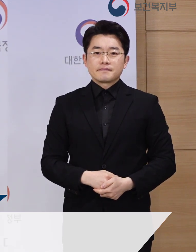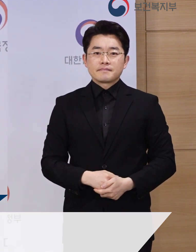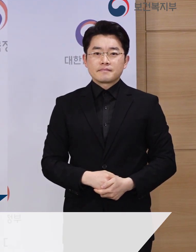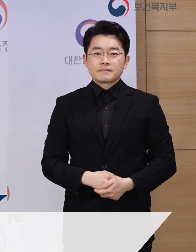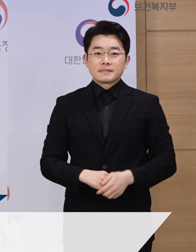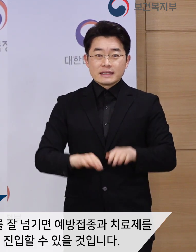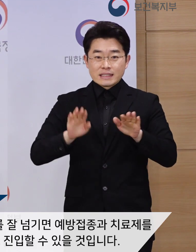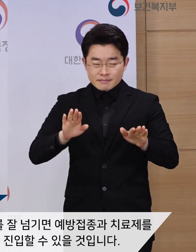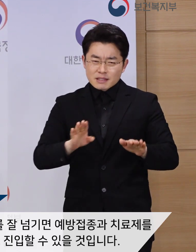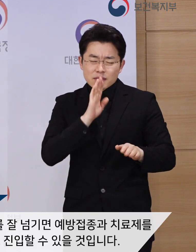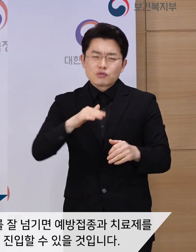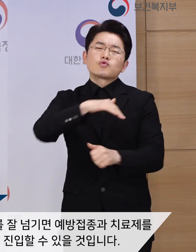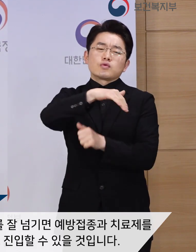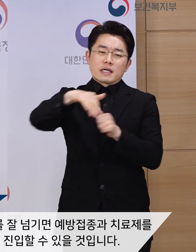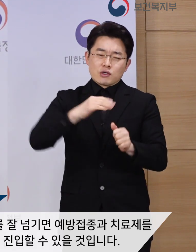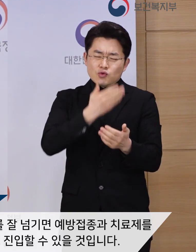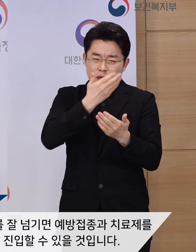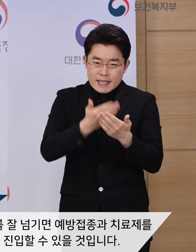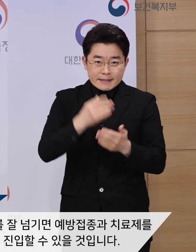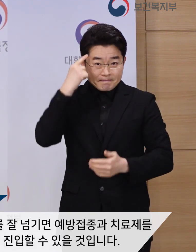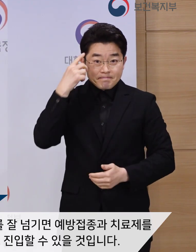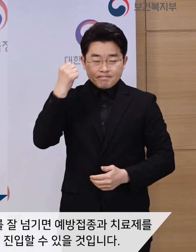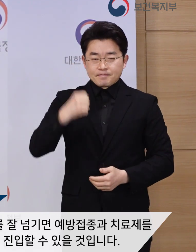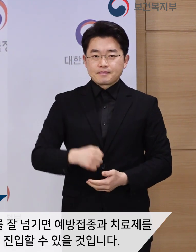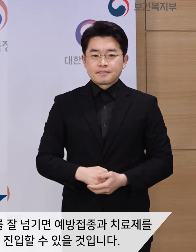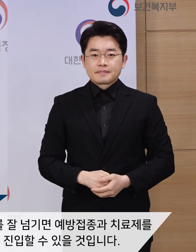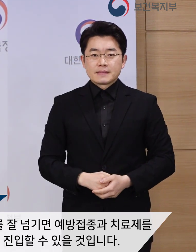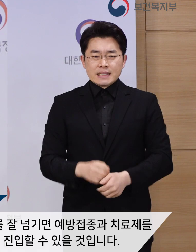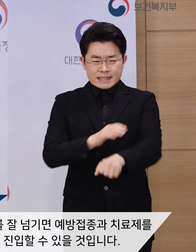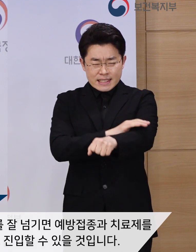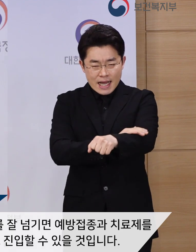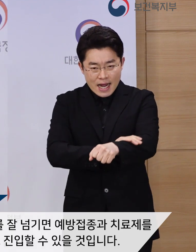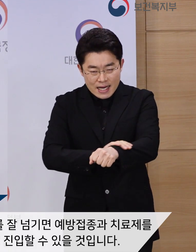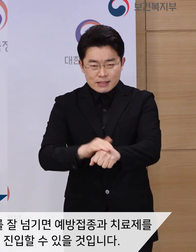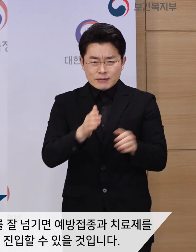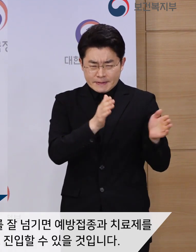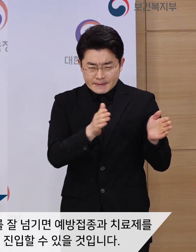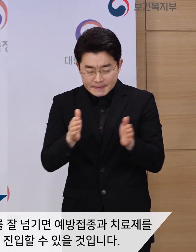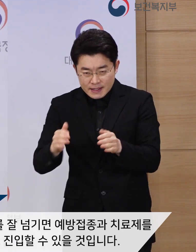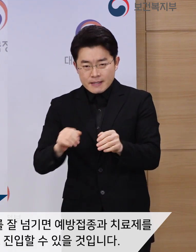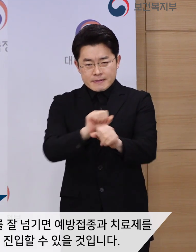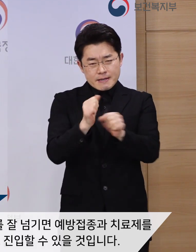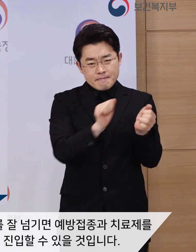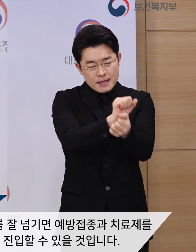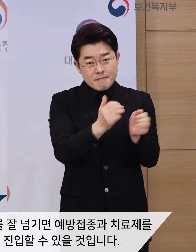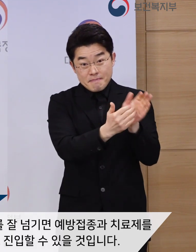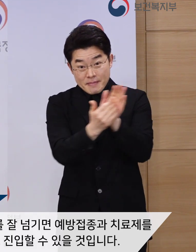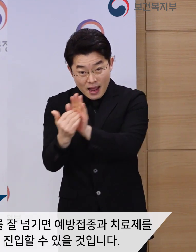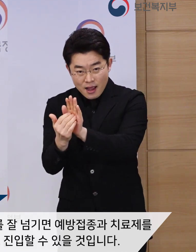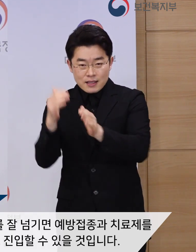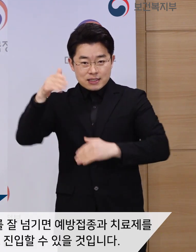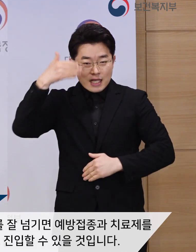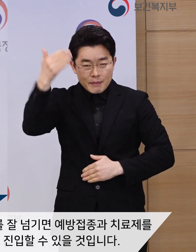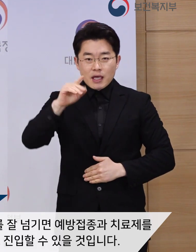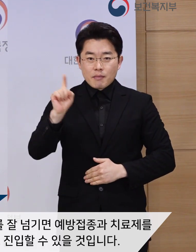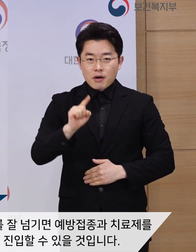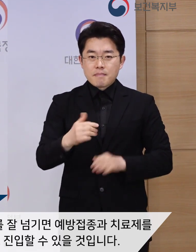것입니다. 이번이 마지막 고비라고 생각합니다. 이번 고비를 잘 넘기면